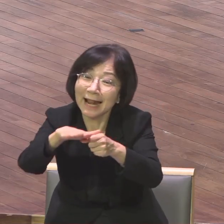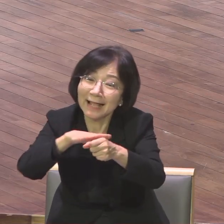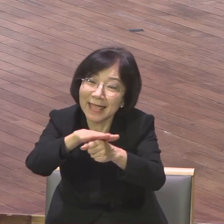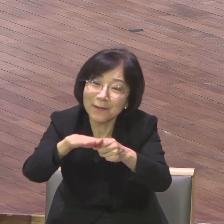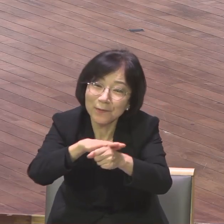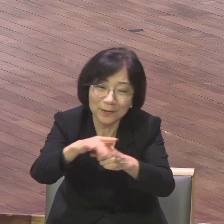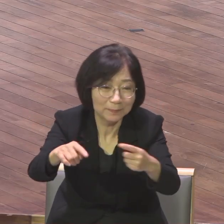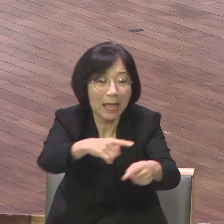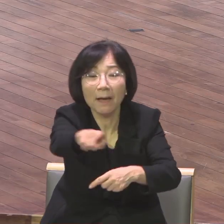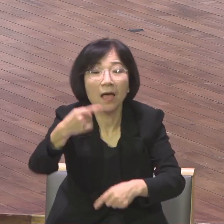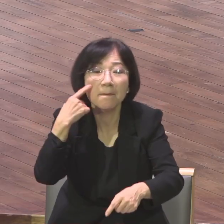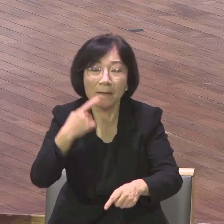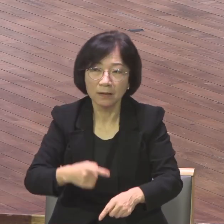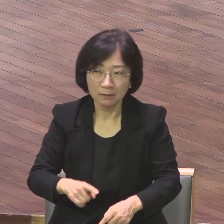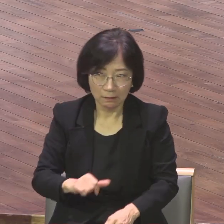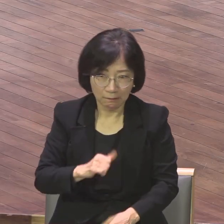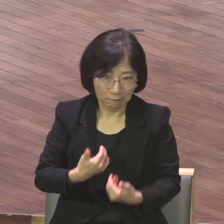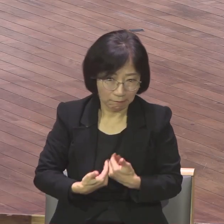그거 못하잖아, 좀.